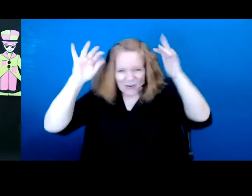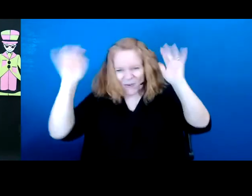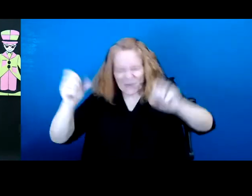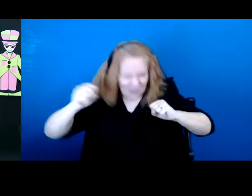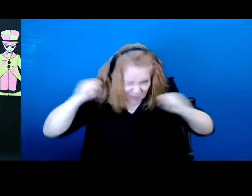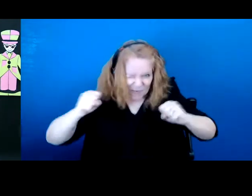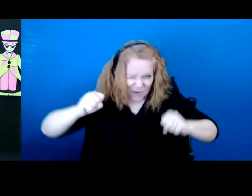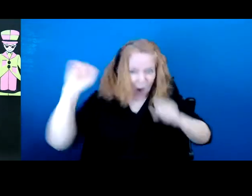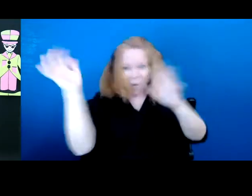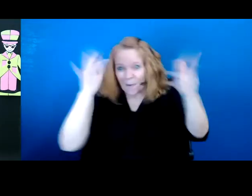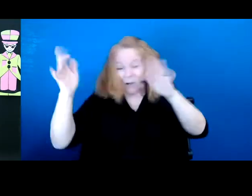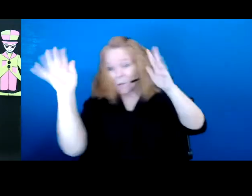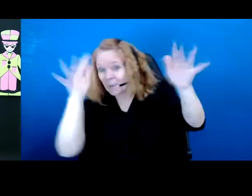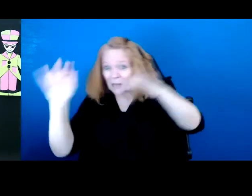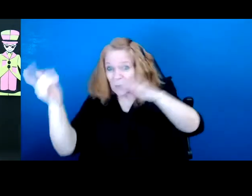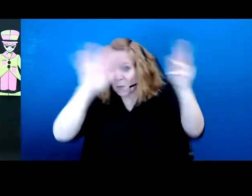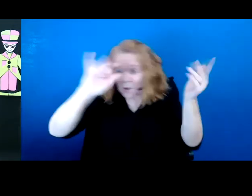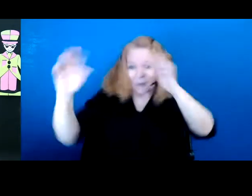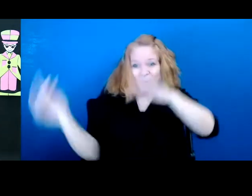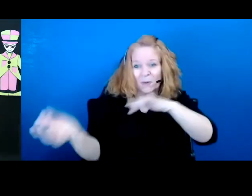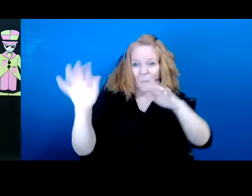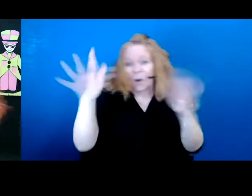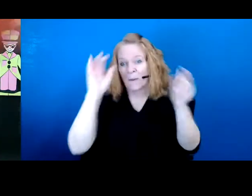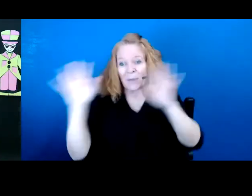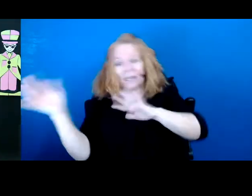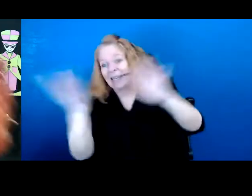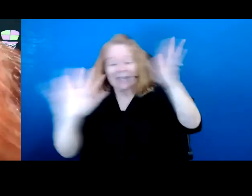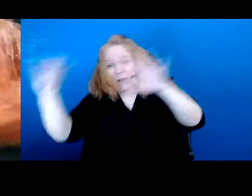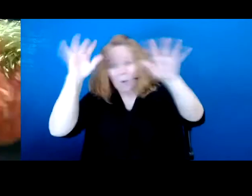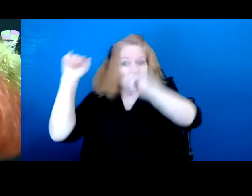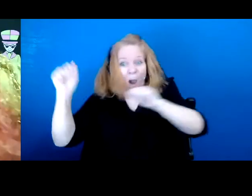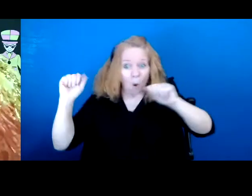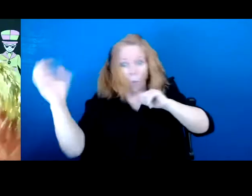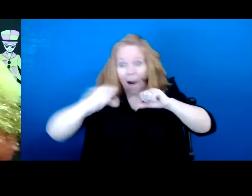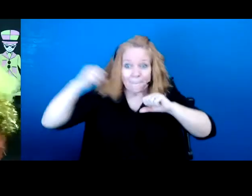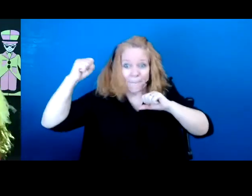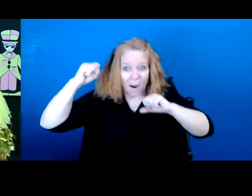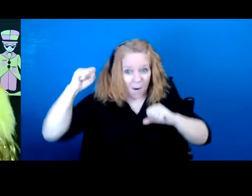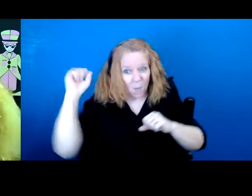ay si ay sí sí sí sí